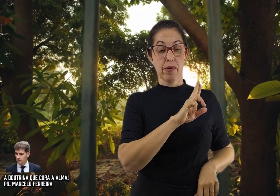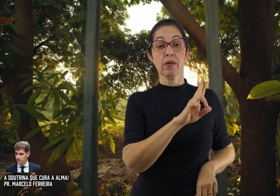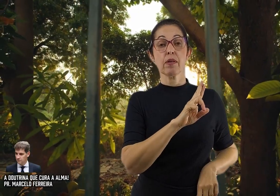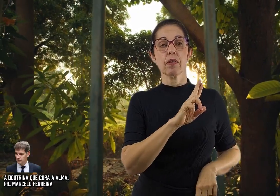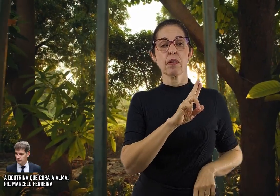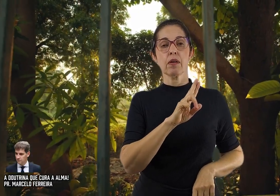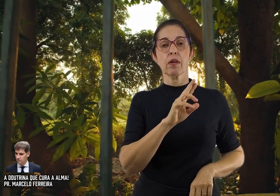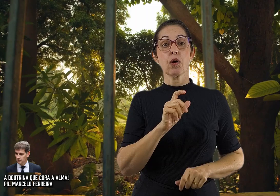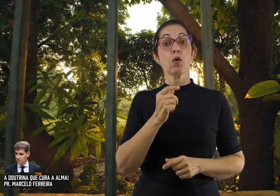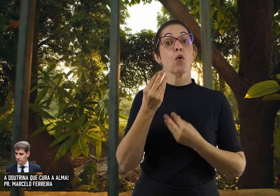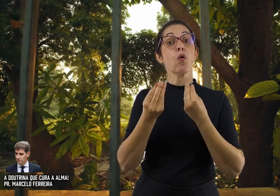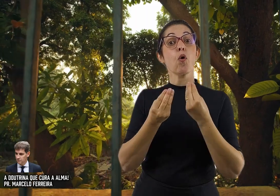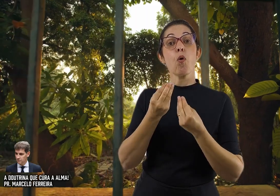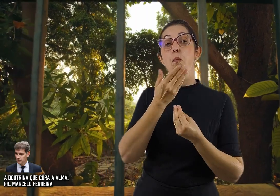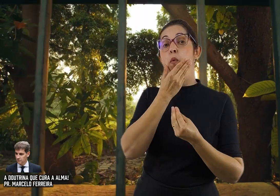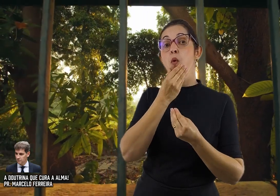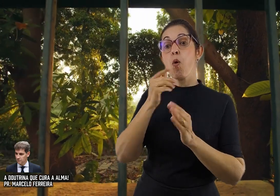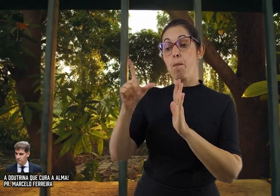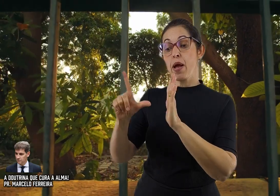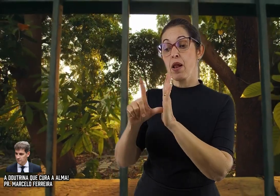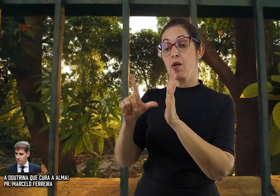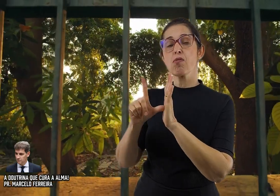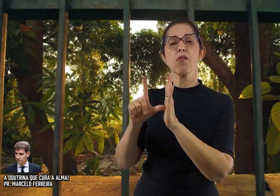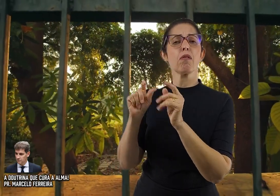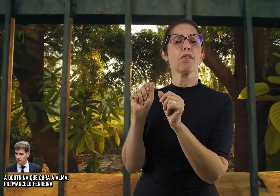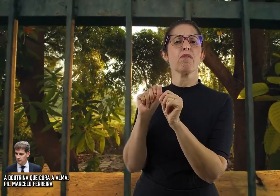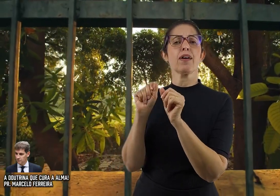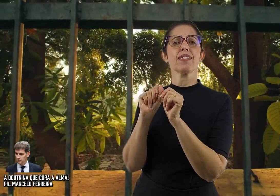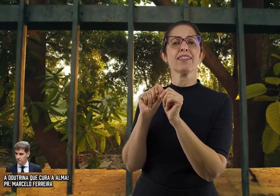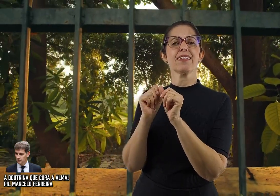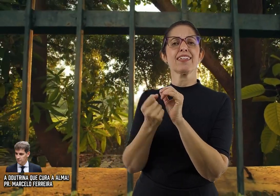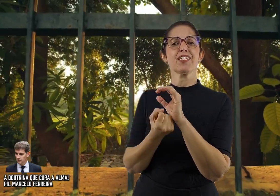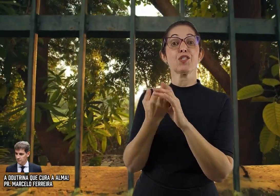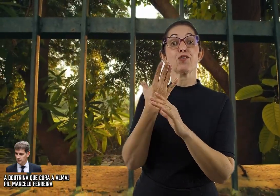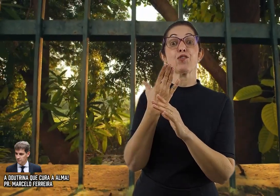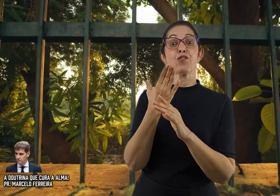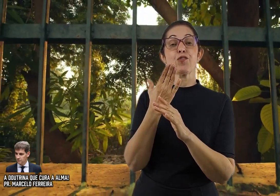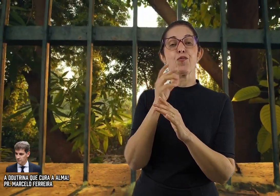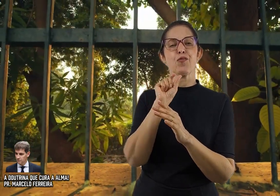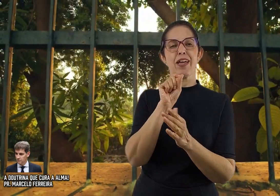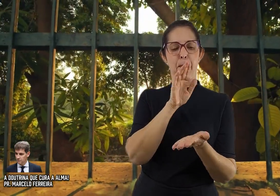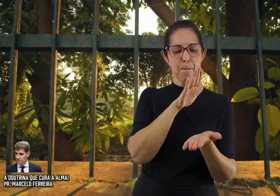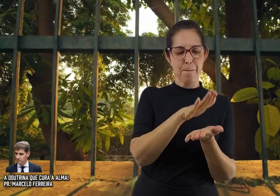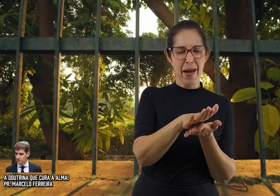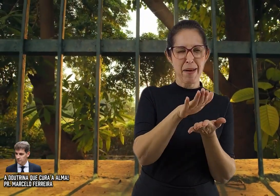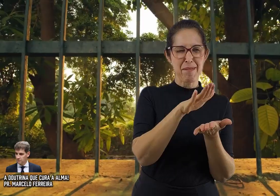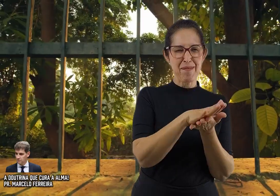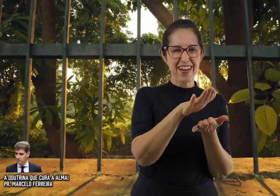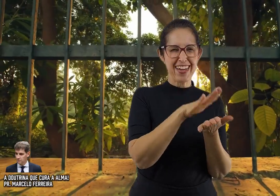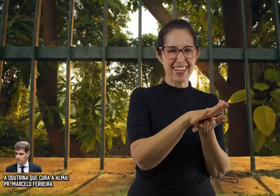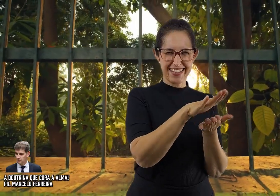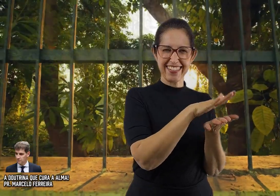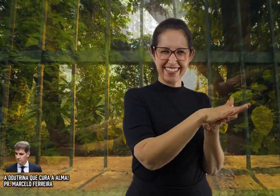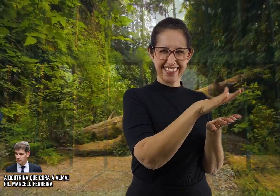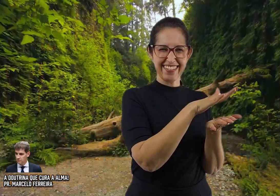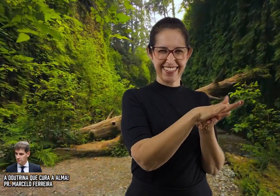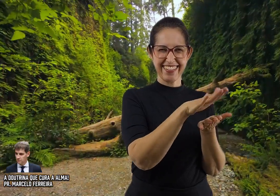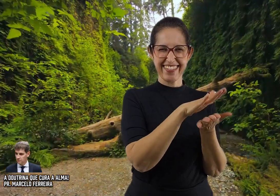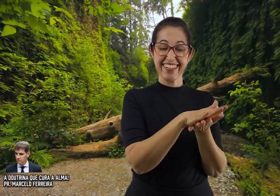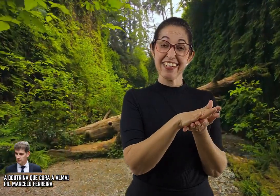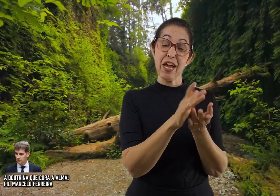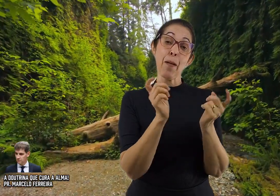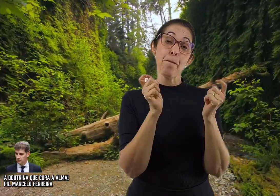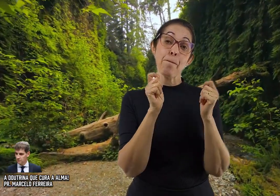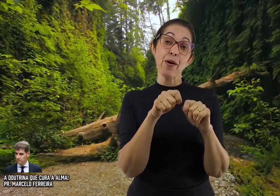fazer? Aí o Senhor vai, abre as portas da ciência e vem e surge, né, a prensa, surge a imprensa, a